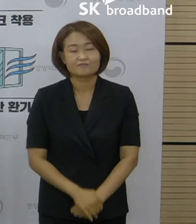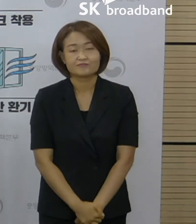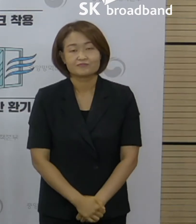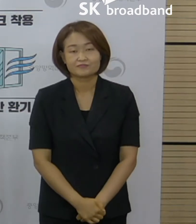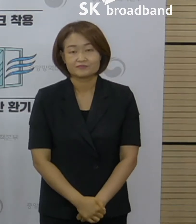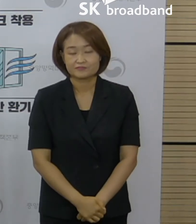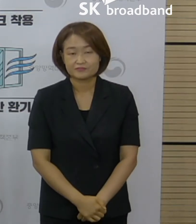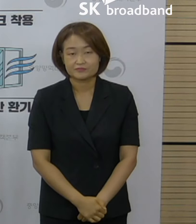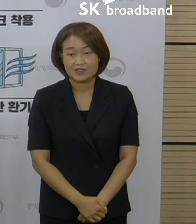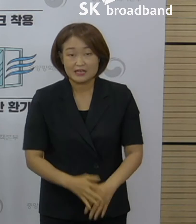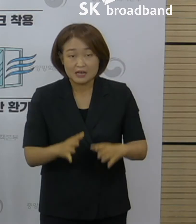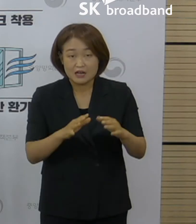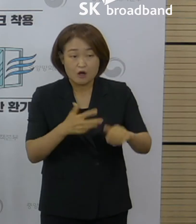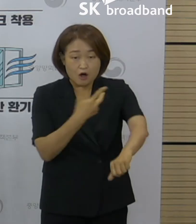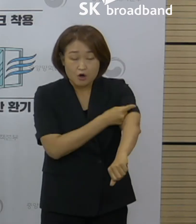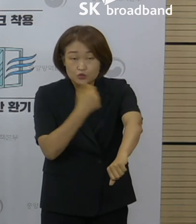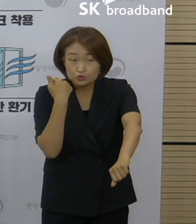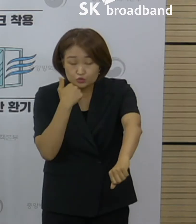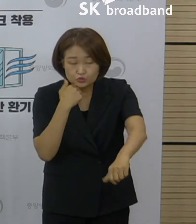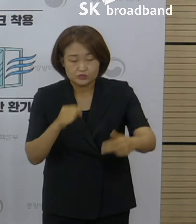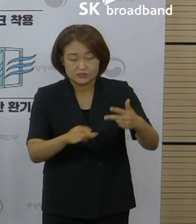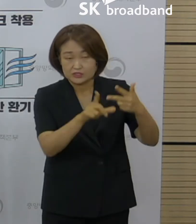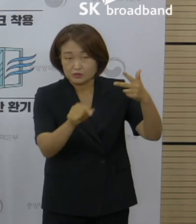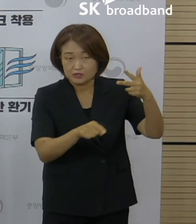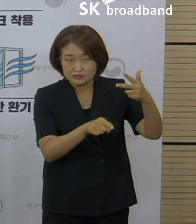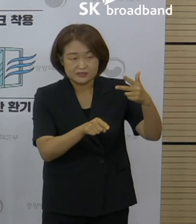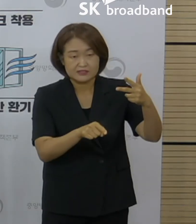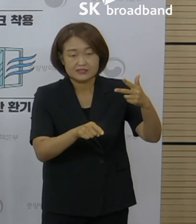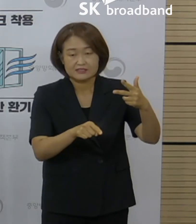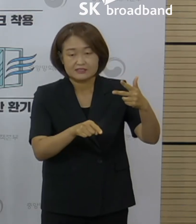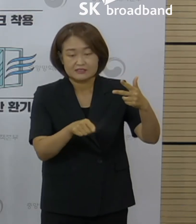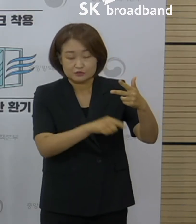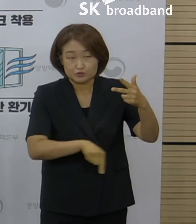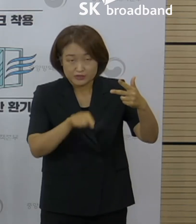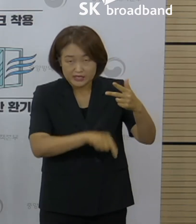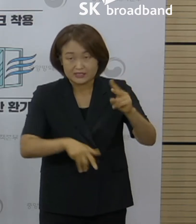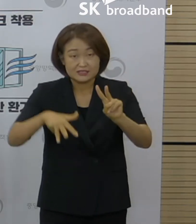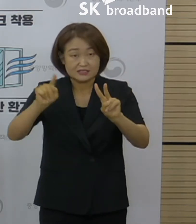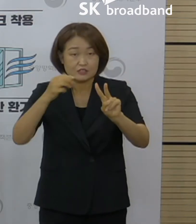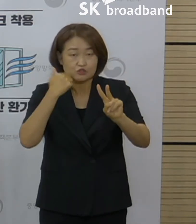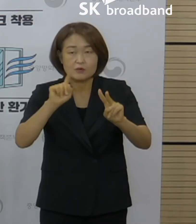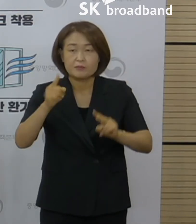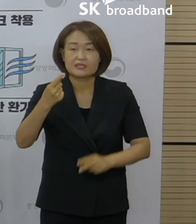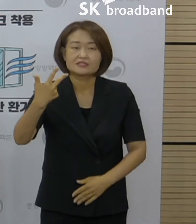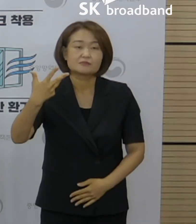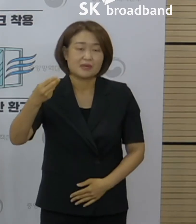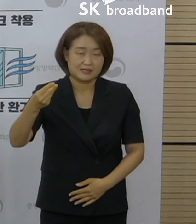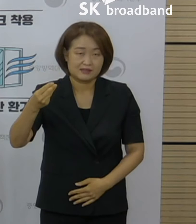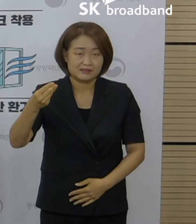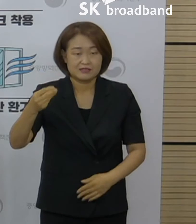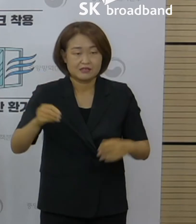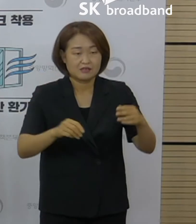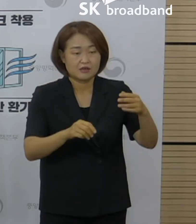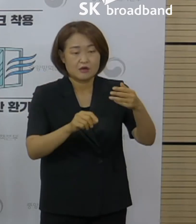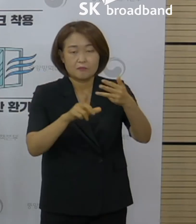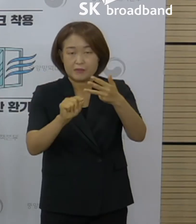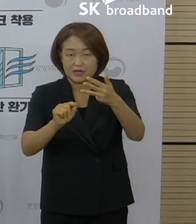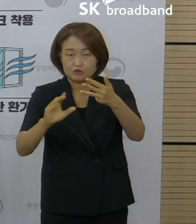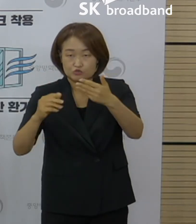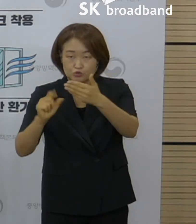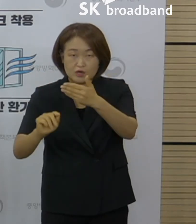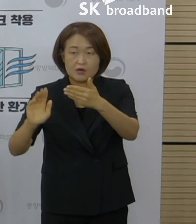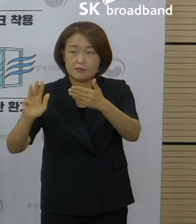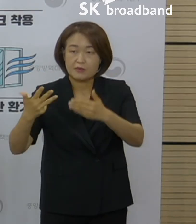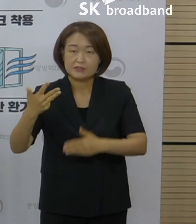이제 대상자가 보면은 이제 7월 달에는 이제 전체 2차 접종 대상자가 107만 명, 8, 9월 달이